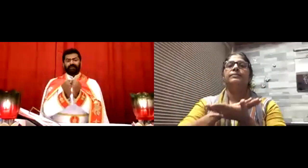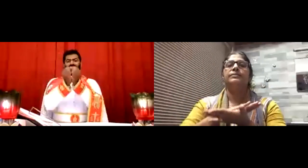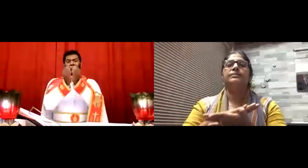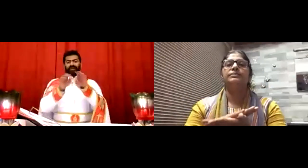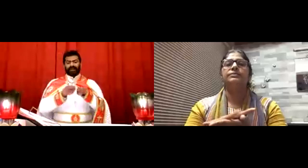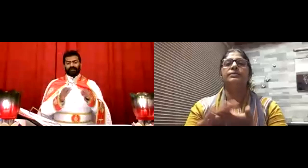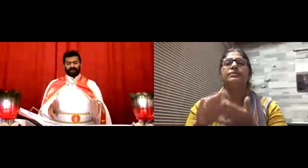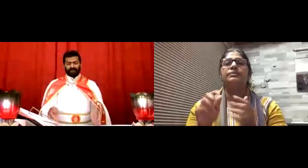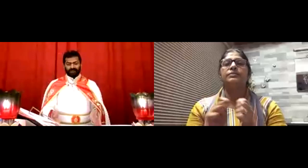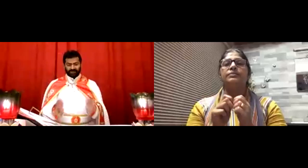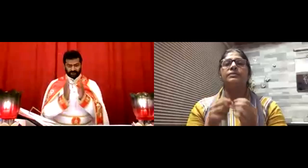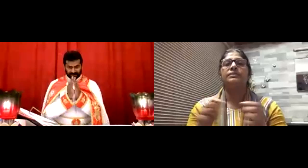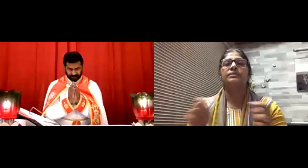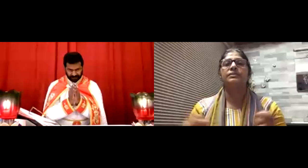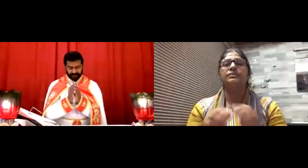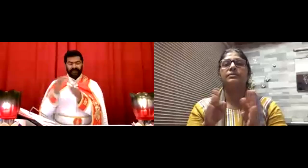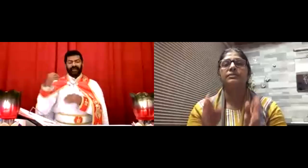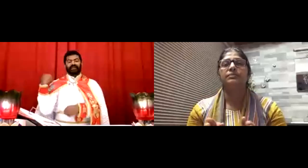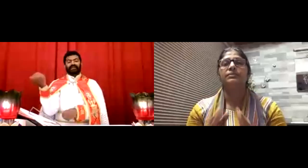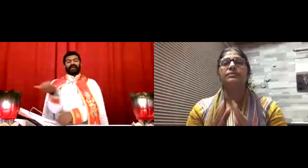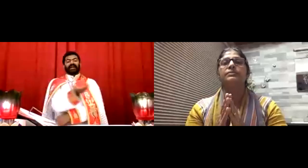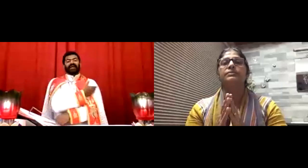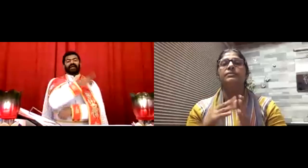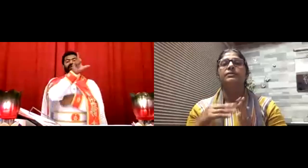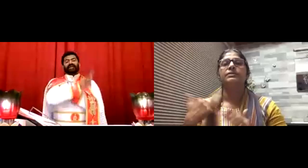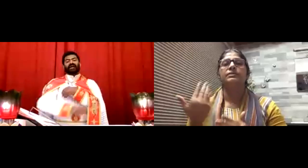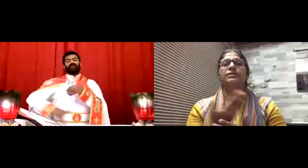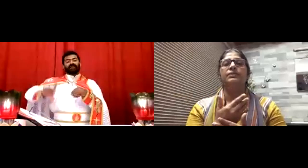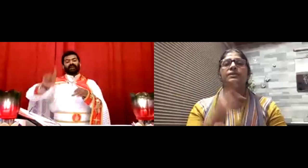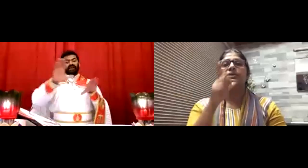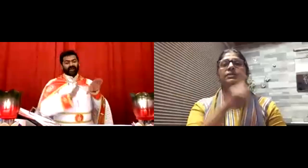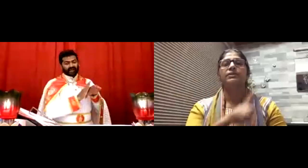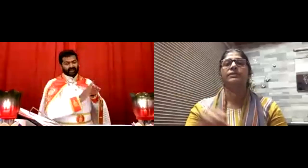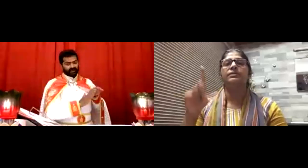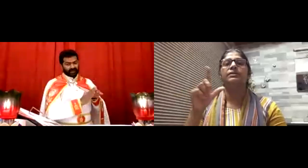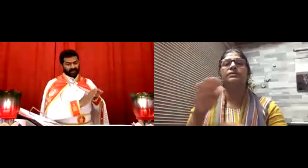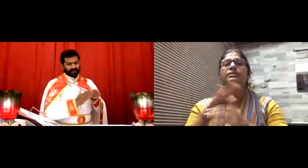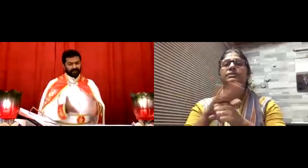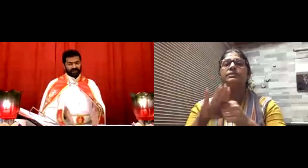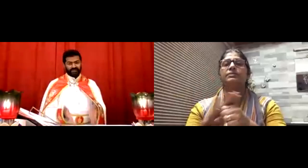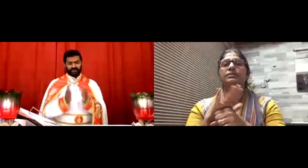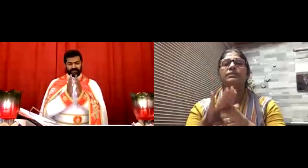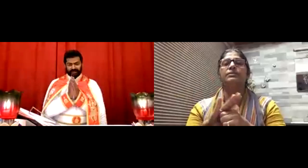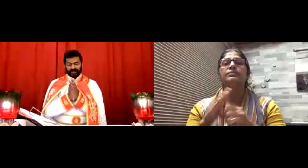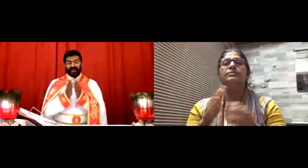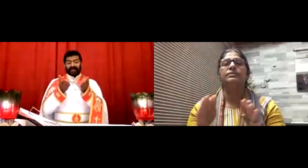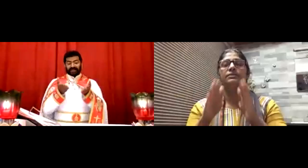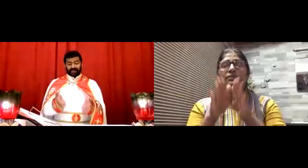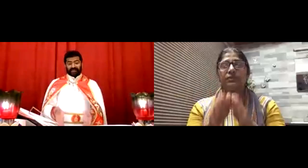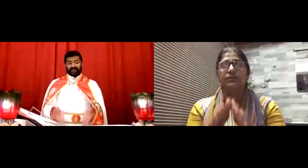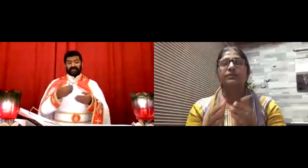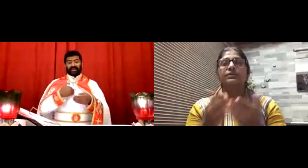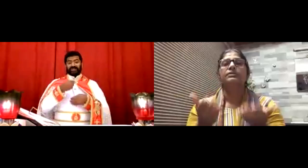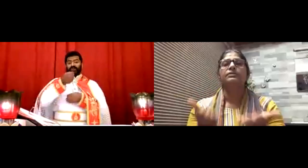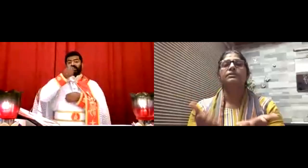വിശുദ്ധീകരണത്തിന്റെ ബലിപീഠമേ സ്വസ്തി. ഞങ്ങളുടെ കർത്താവിന്റെ കബറിടമേ സ്വസ്തി.